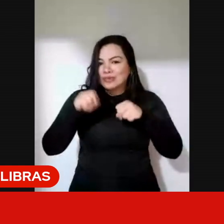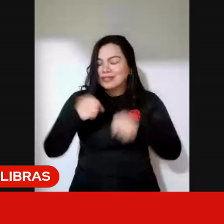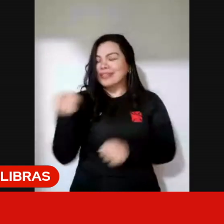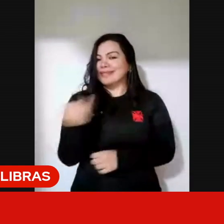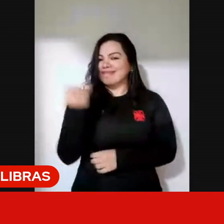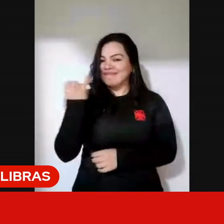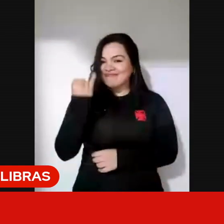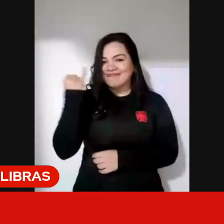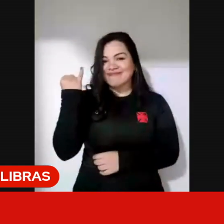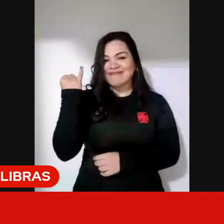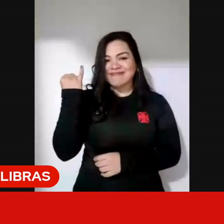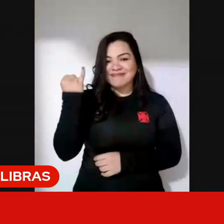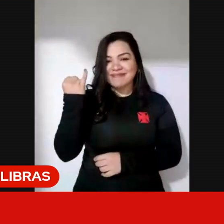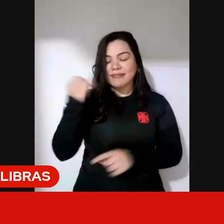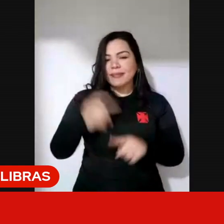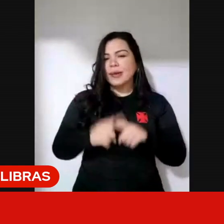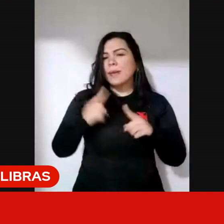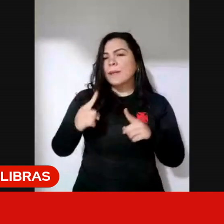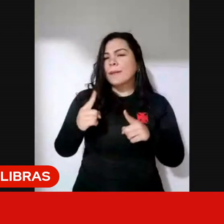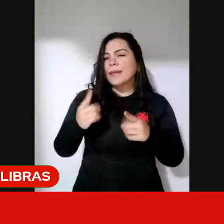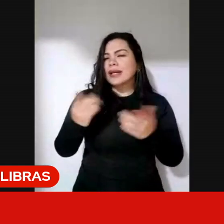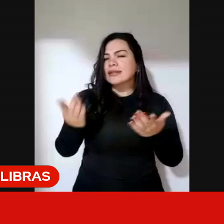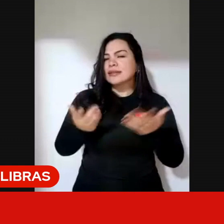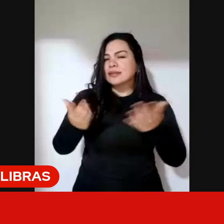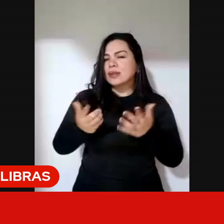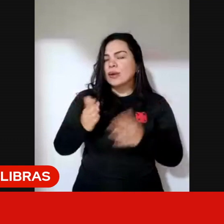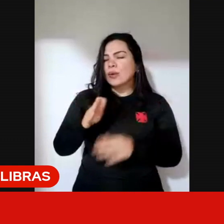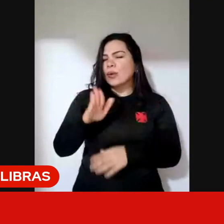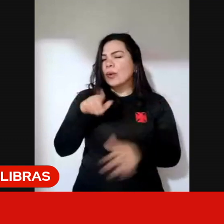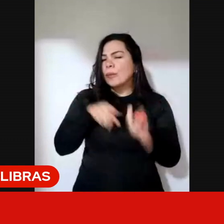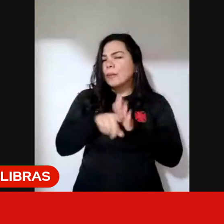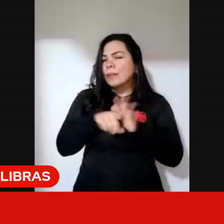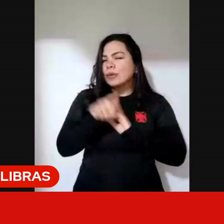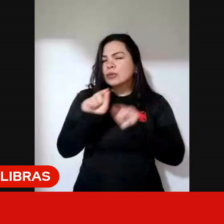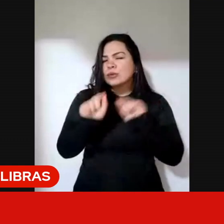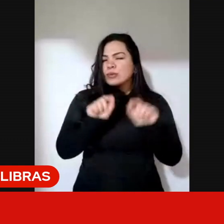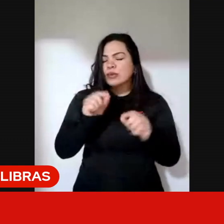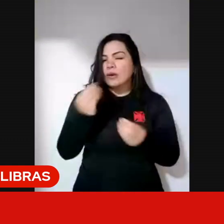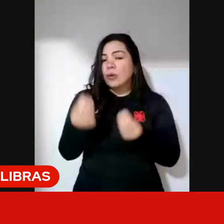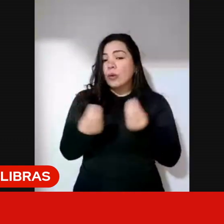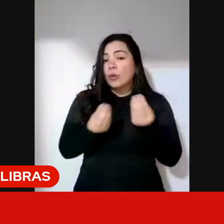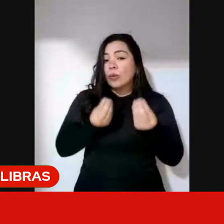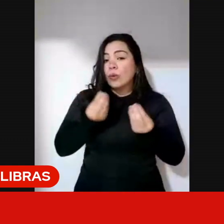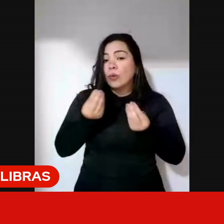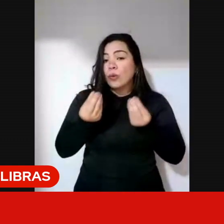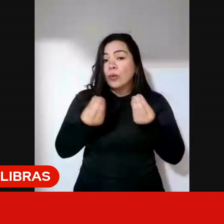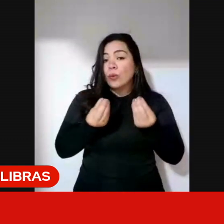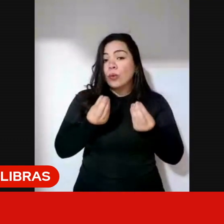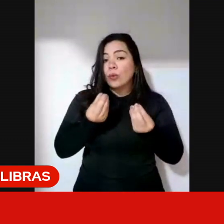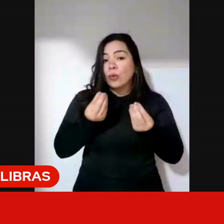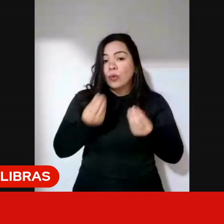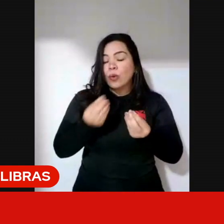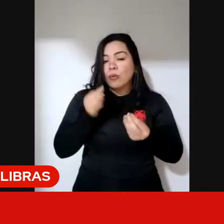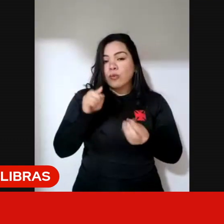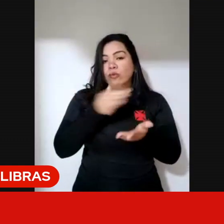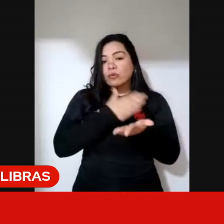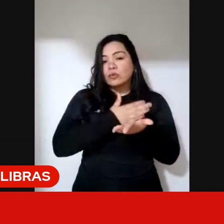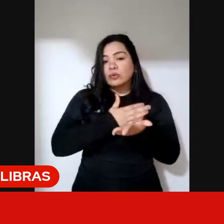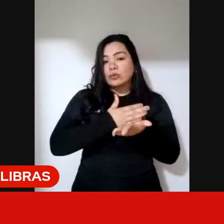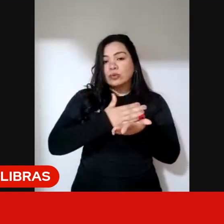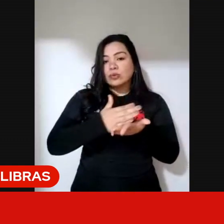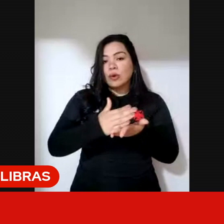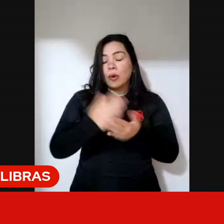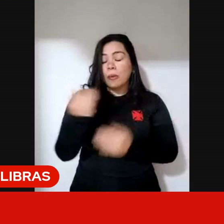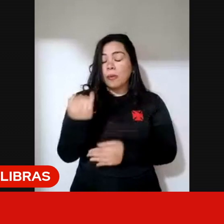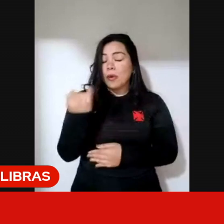importante. Mas eu queria saber também como que você começou a se